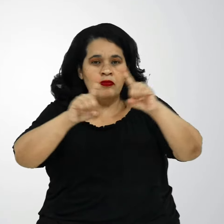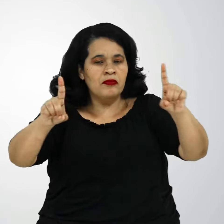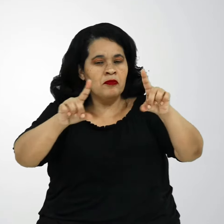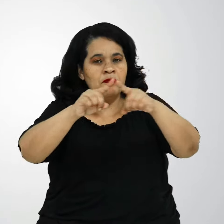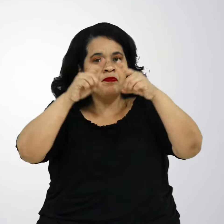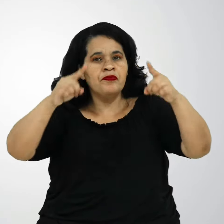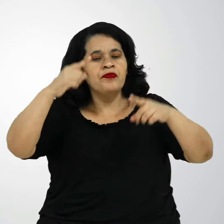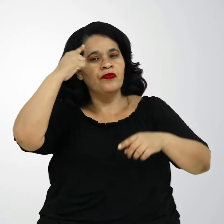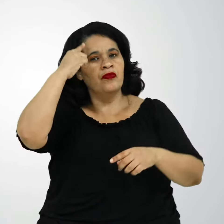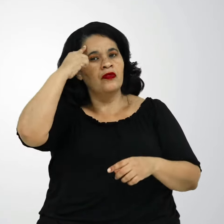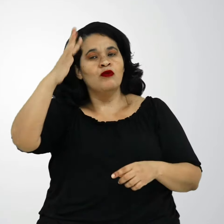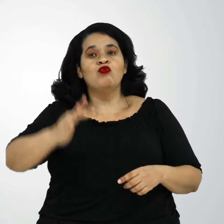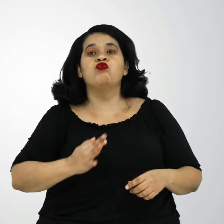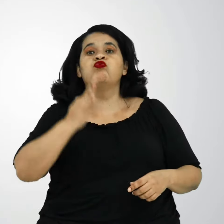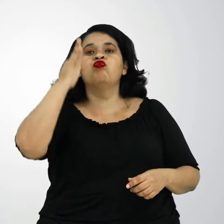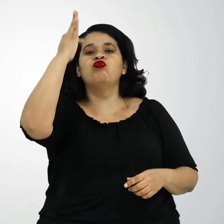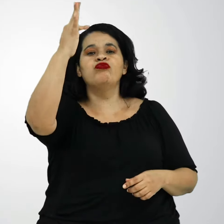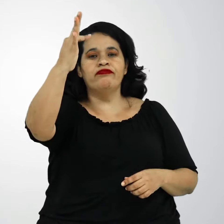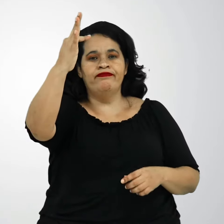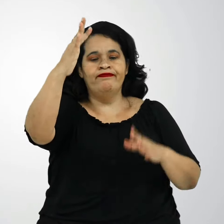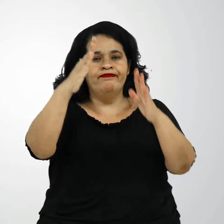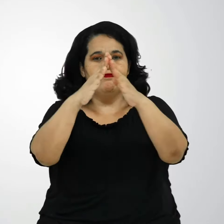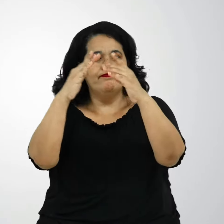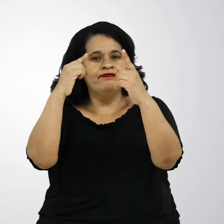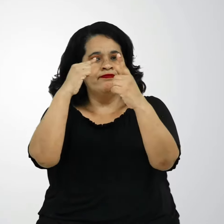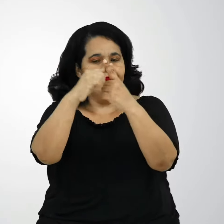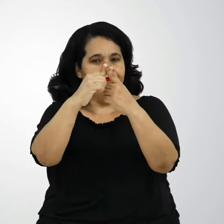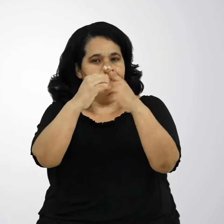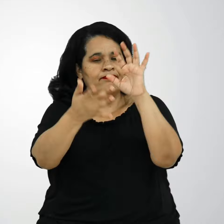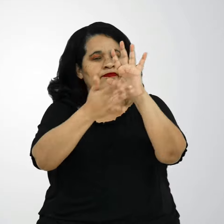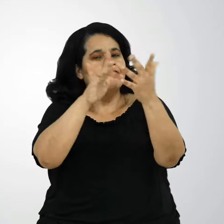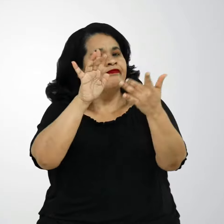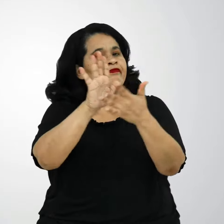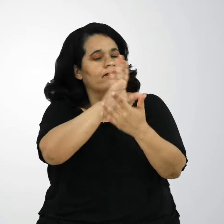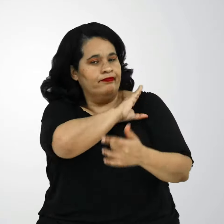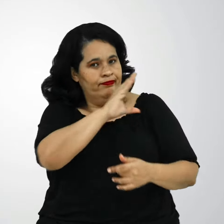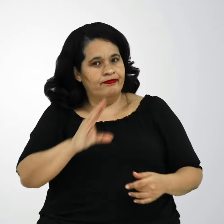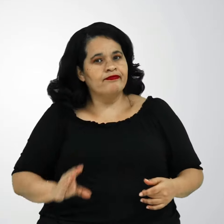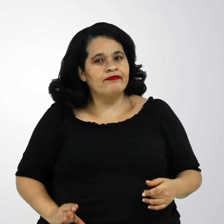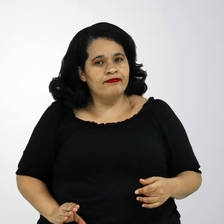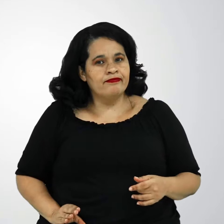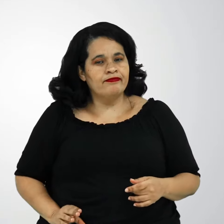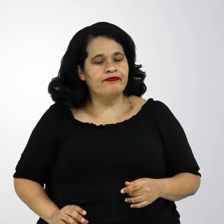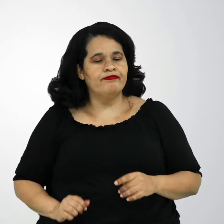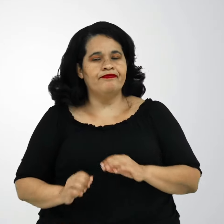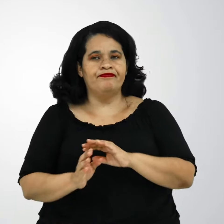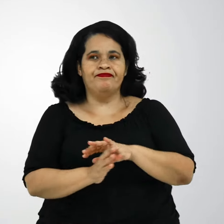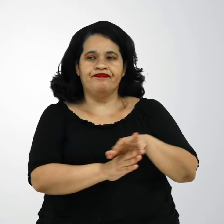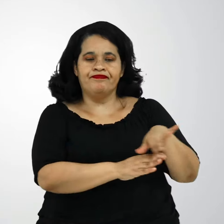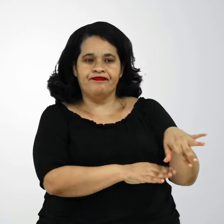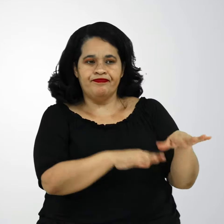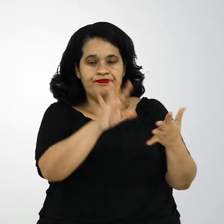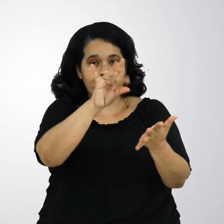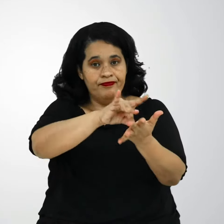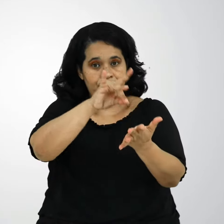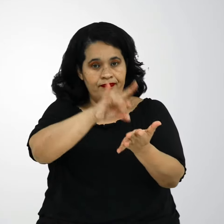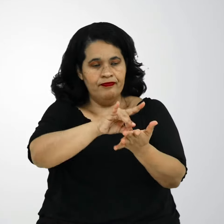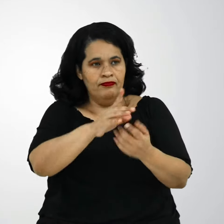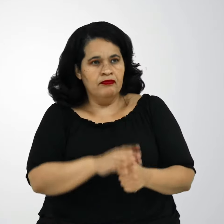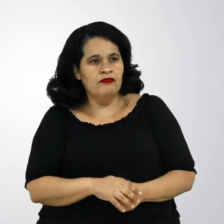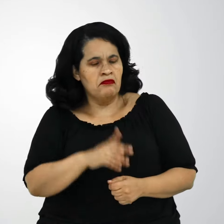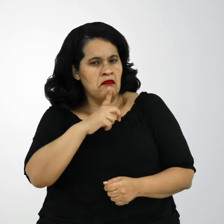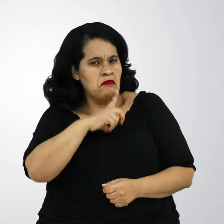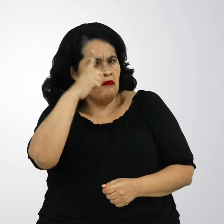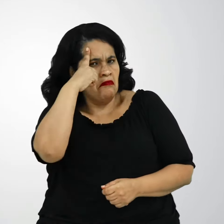Isso é para a igreja de Cristo, né? Até o próprio, de repente, aí, 70 períodos de 7, né? Nós temos a ideia